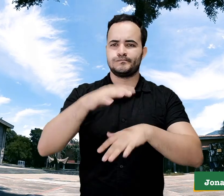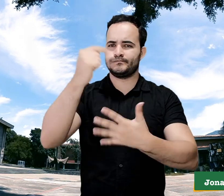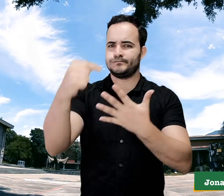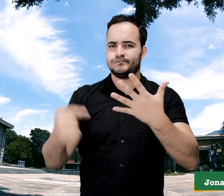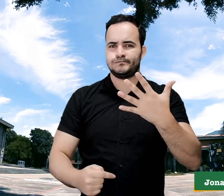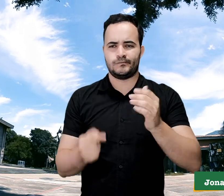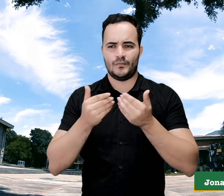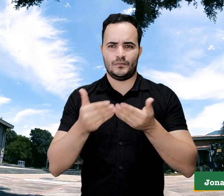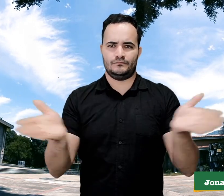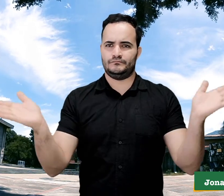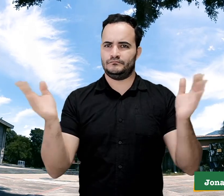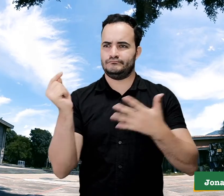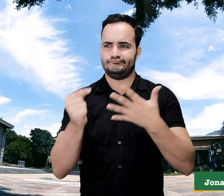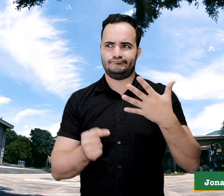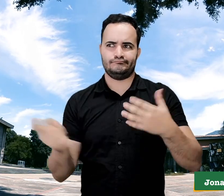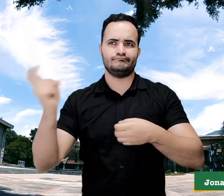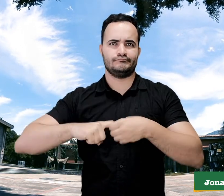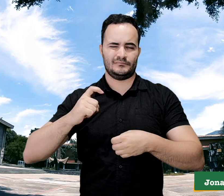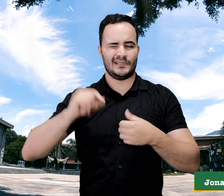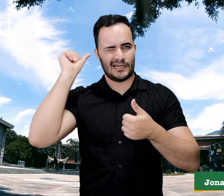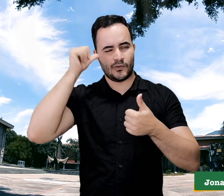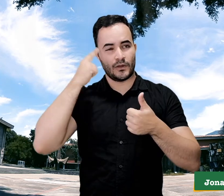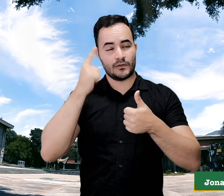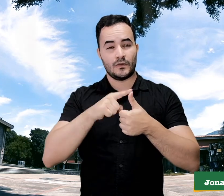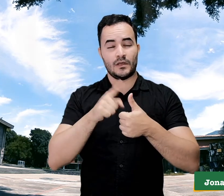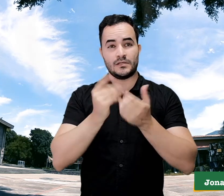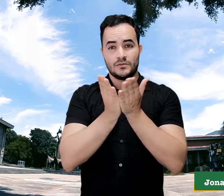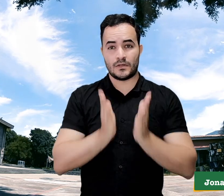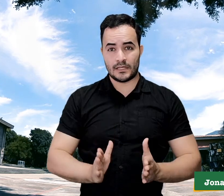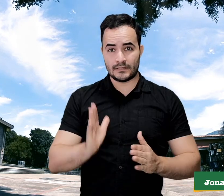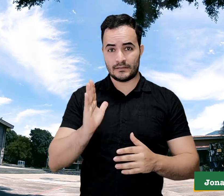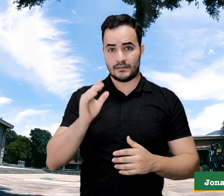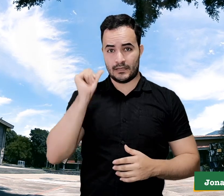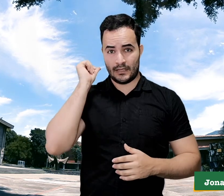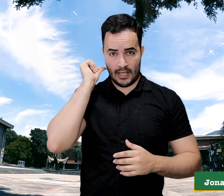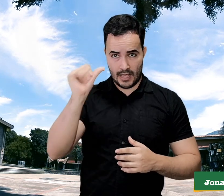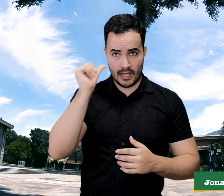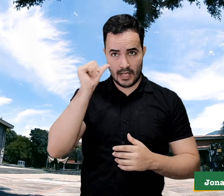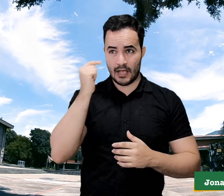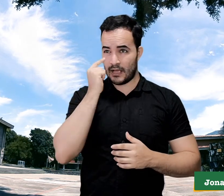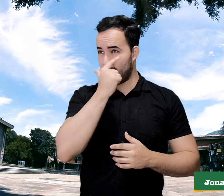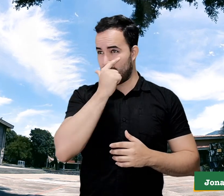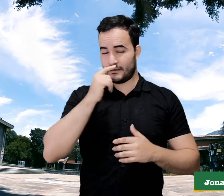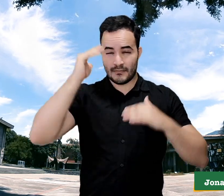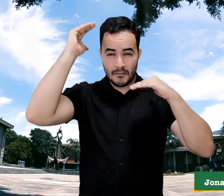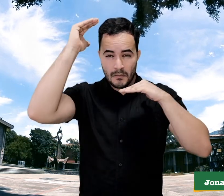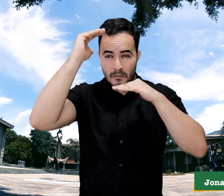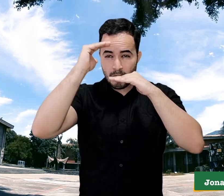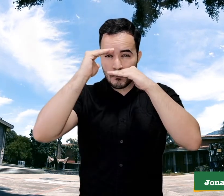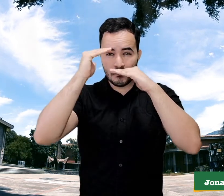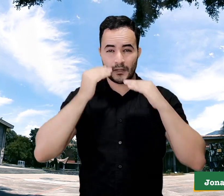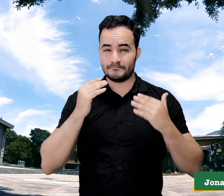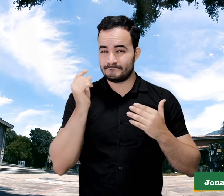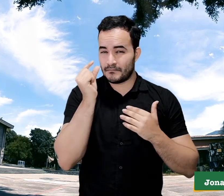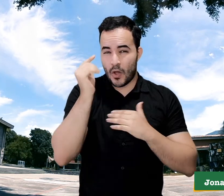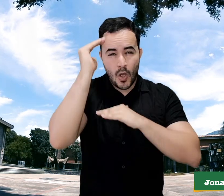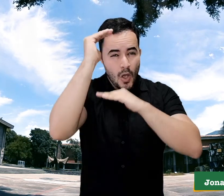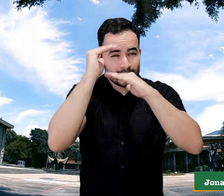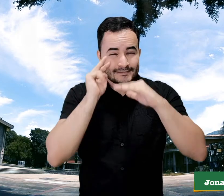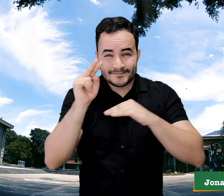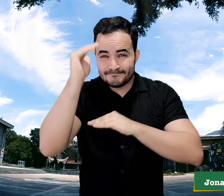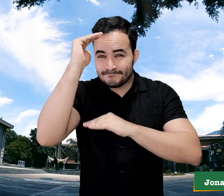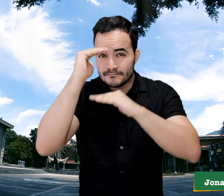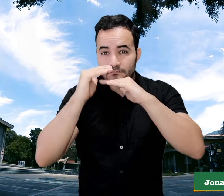me acuerdo que había un estudiante que tenía una visión muy baja, por lo tanto recuerdo